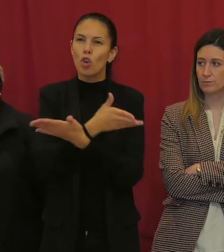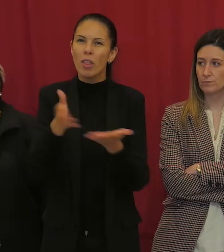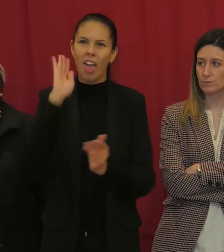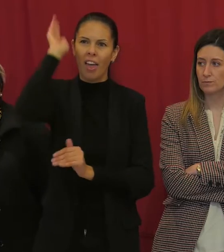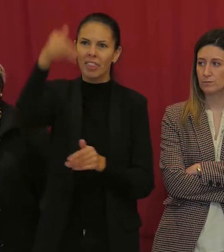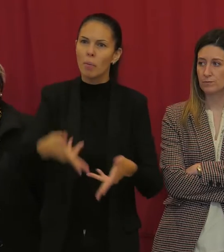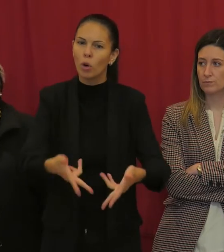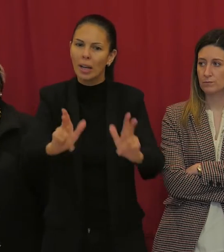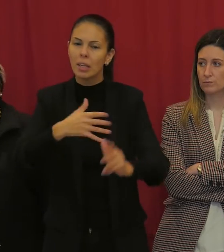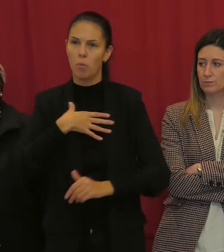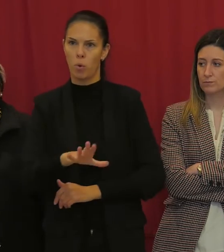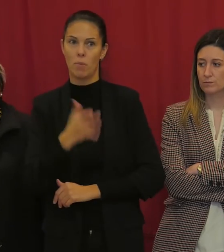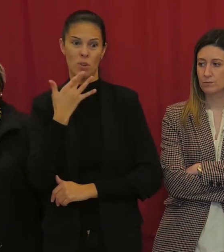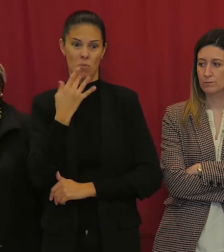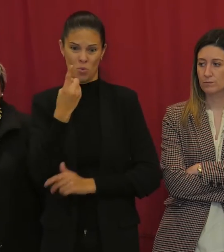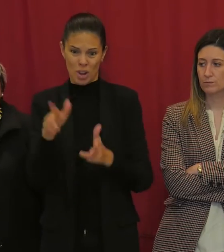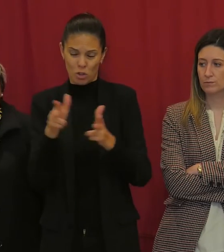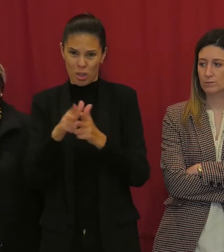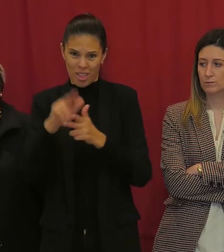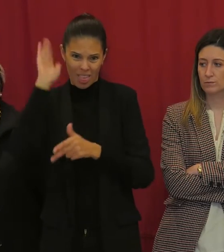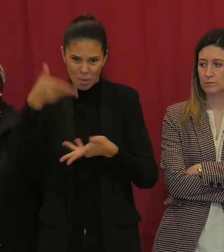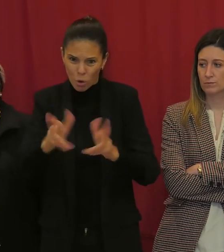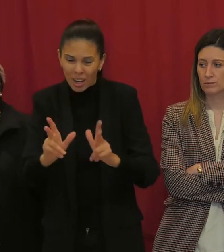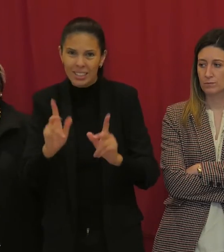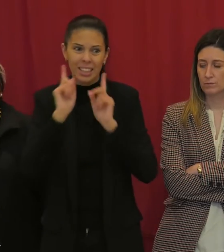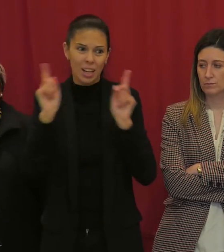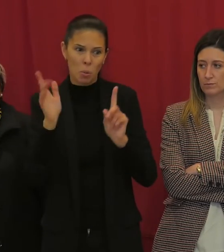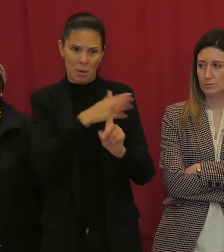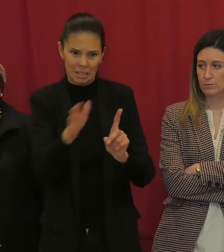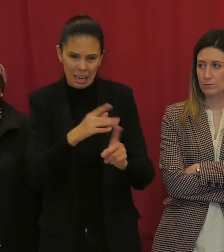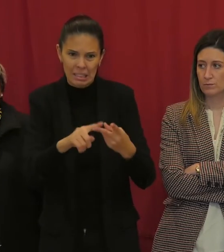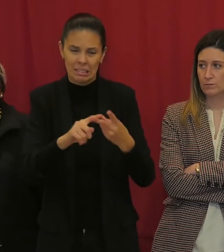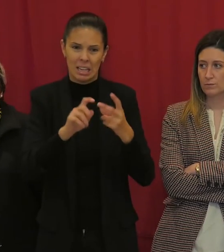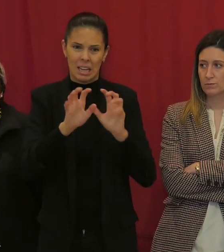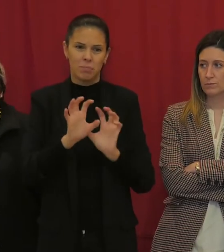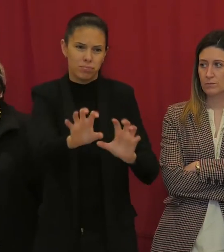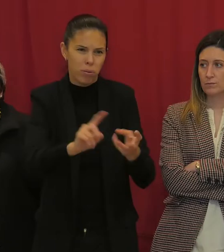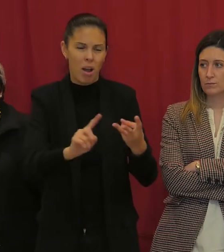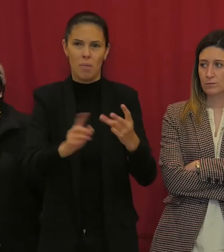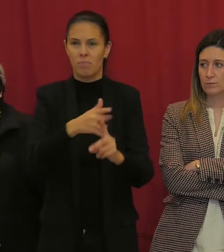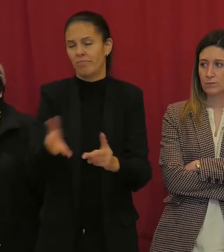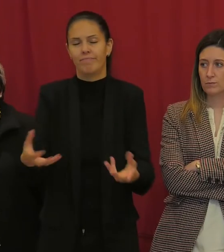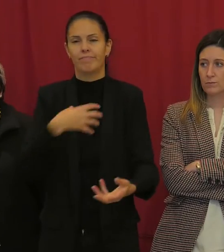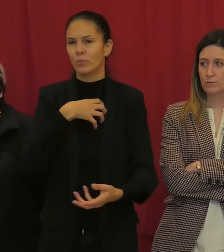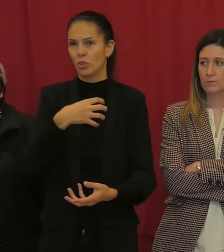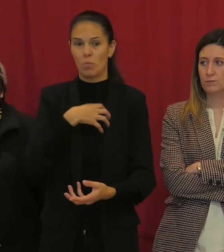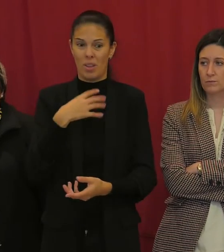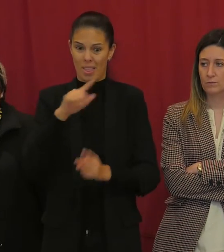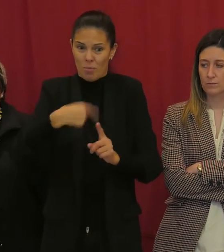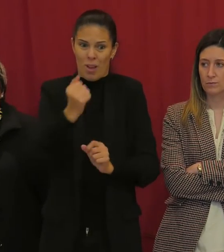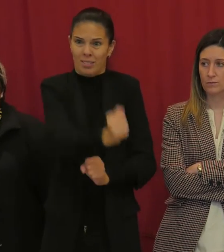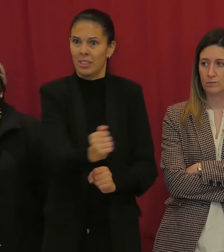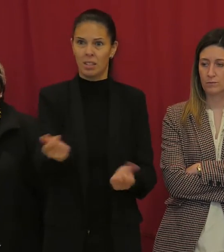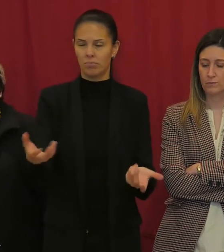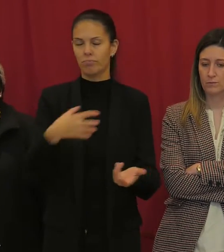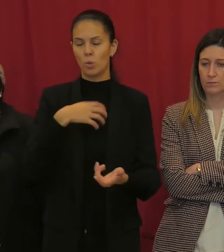é democrática unha sociedade que nos maltrata, que nos agrede, que nos violenta, que nos asasina, e